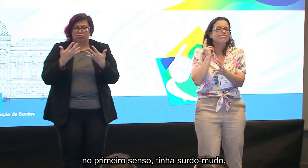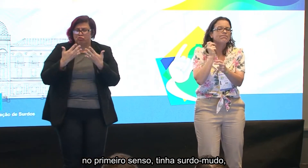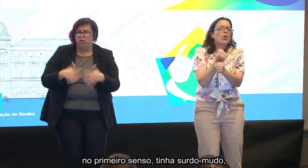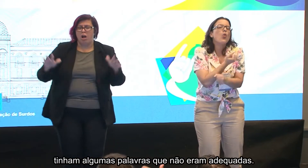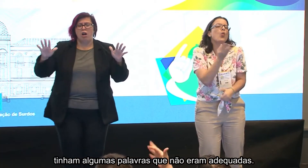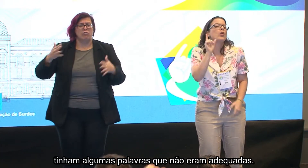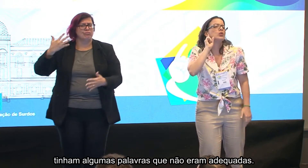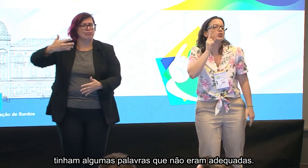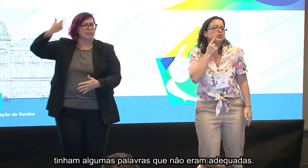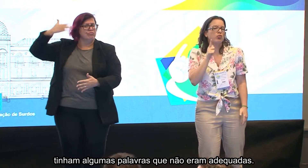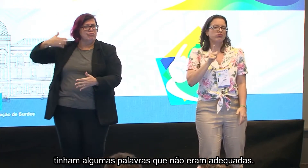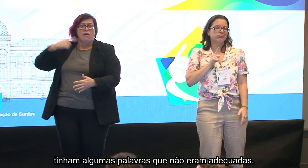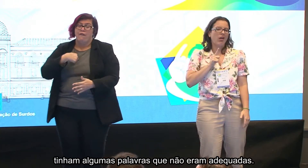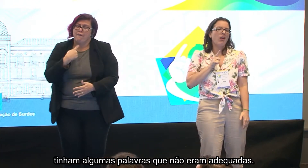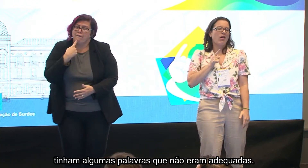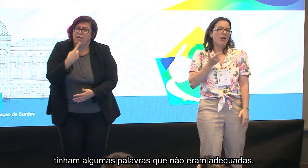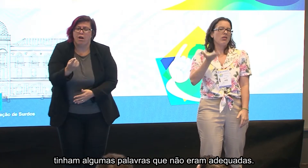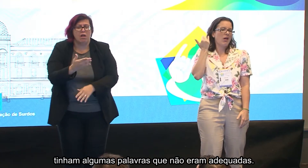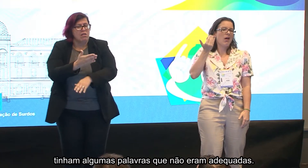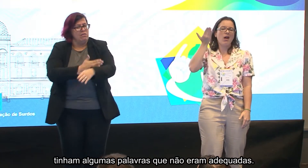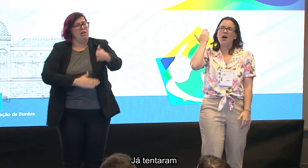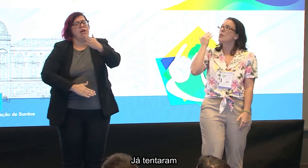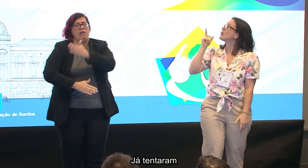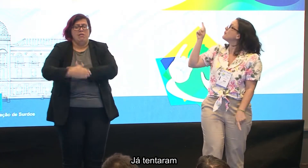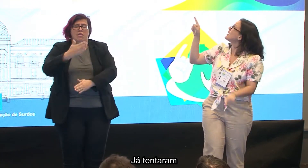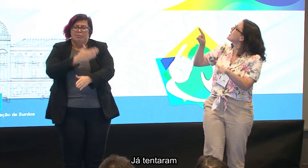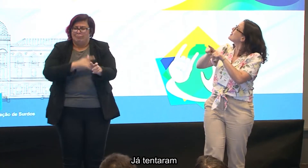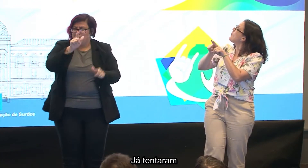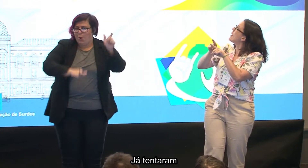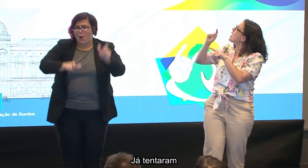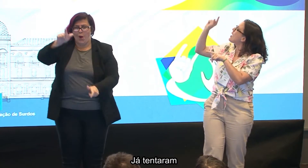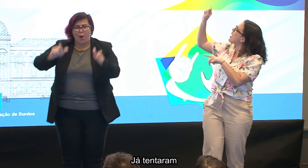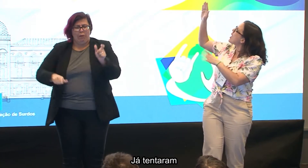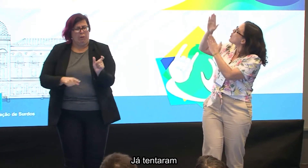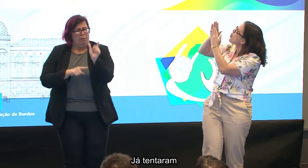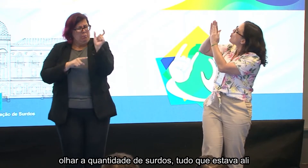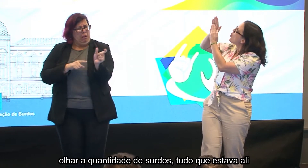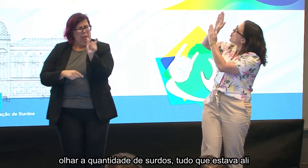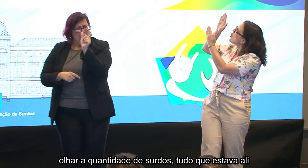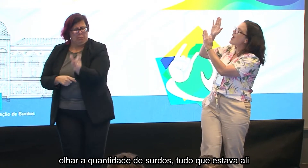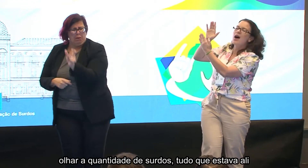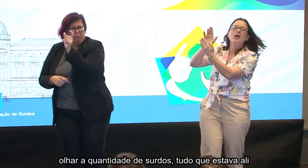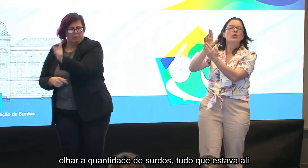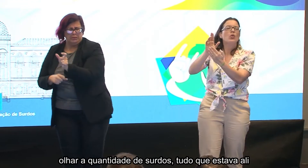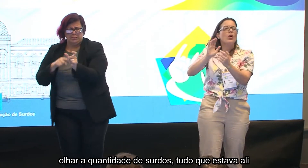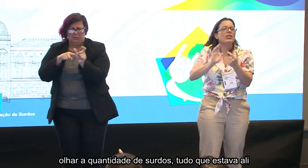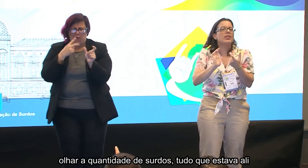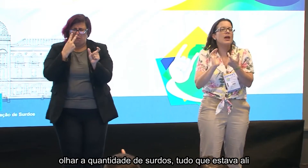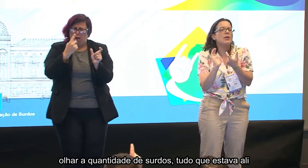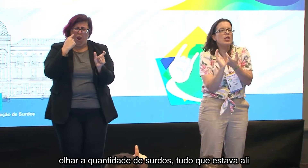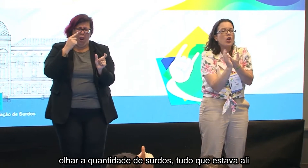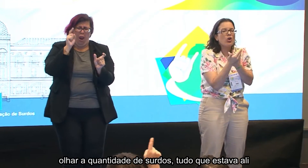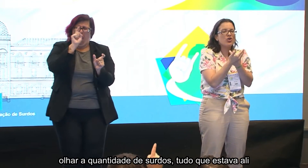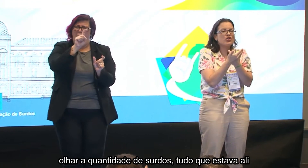e tinha algumas palavras que não eram adequadas. Então, mas já tentaram olhar a quantidade de surdos, tudo que estava